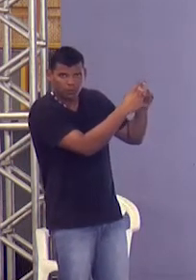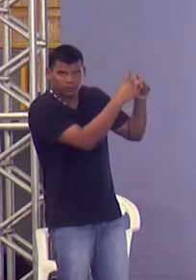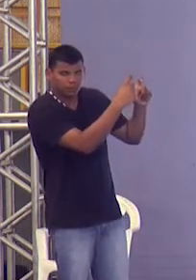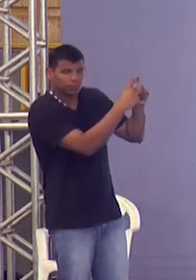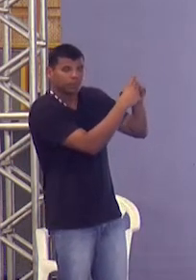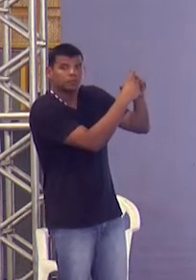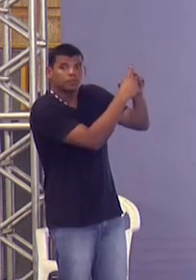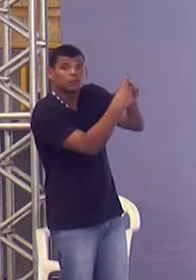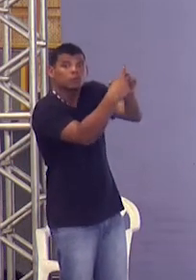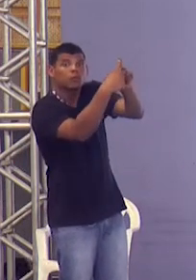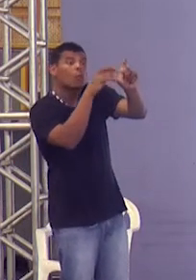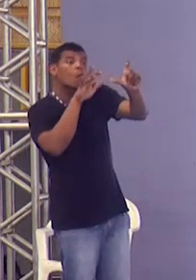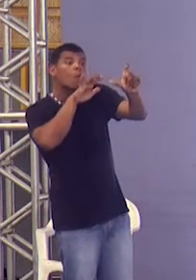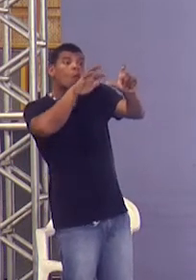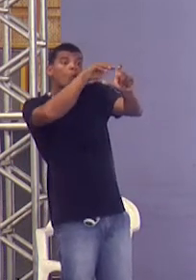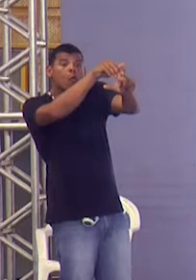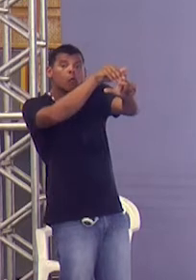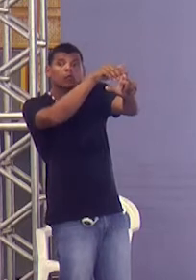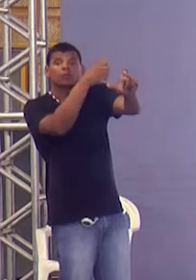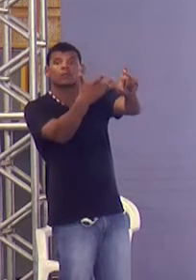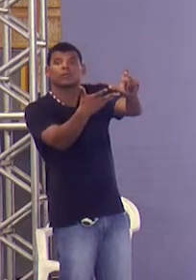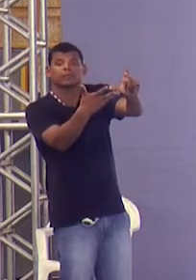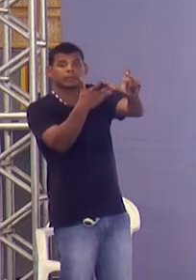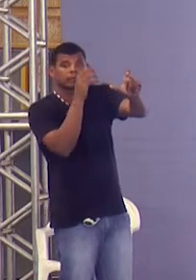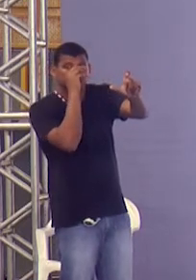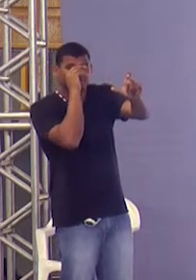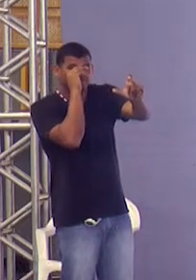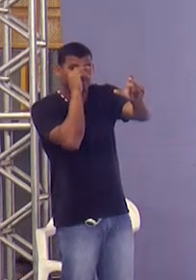quanto? E aí na última bolinha?